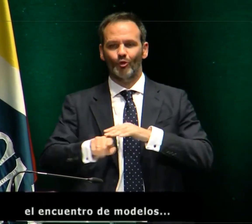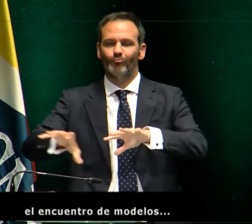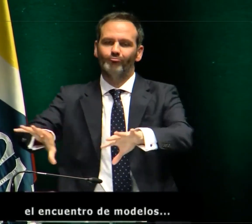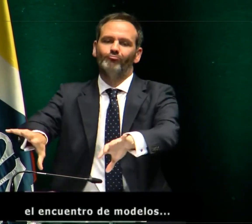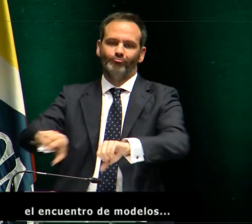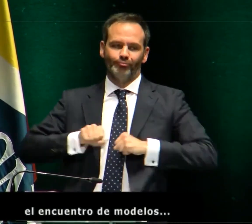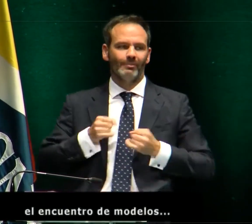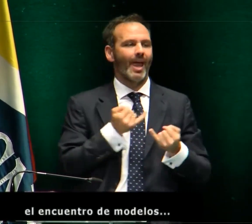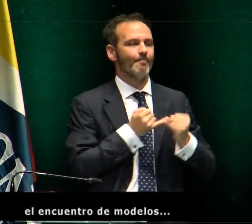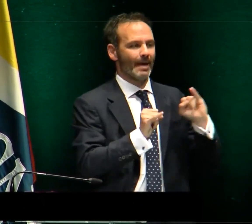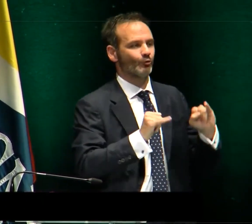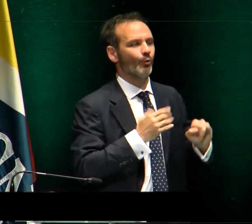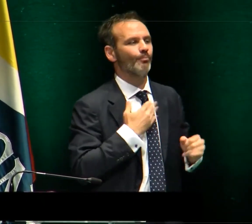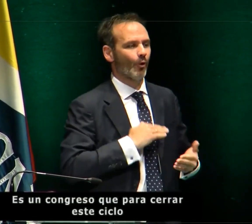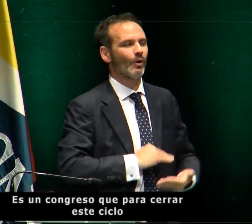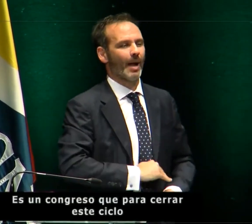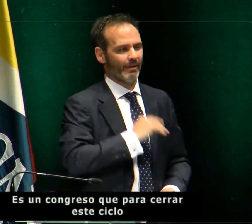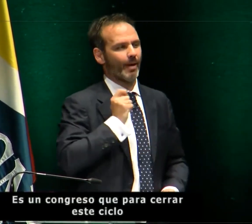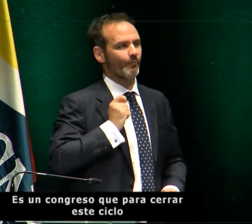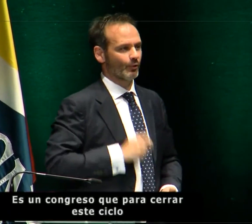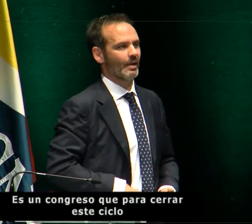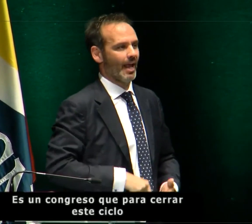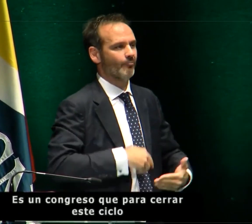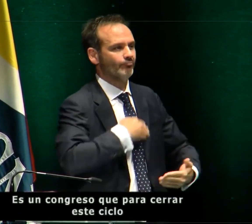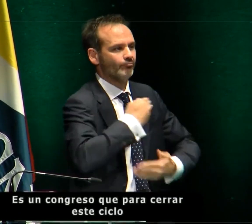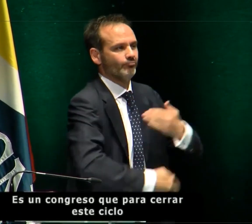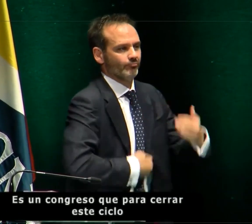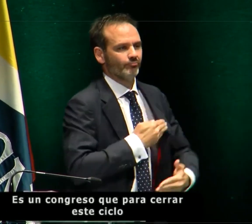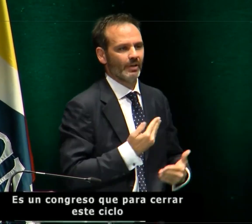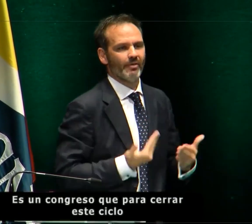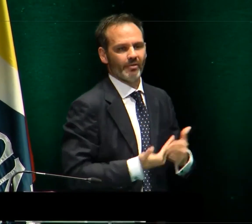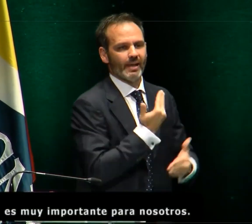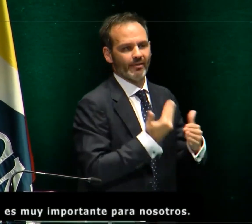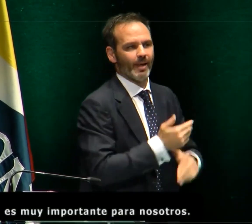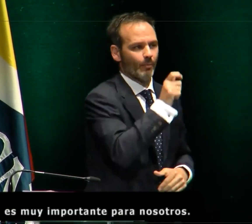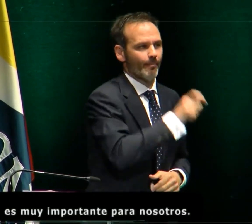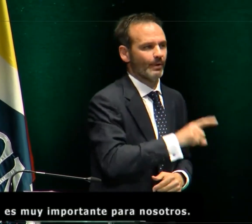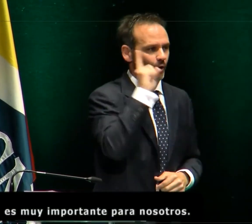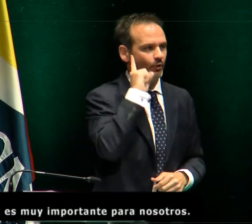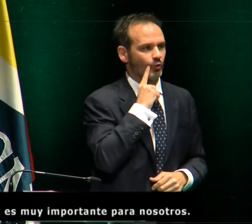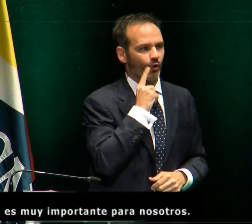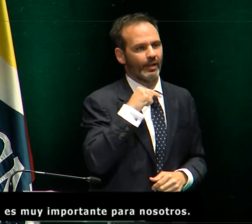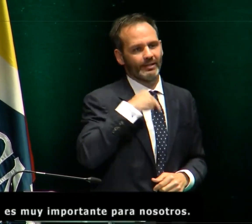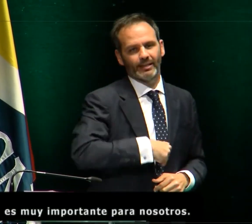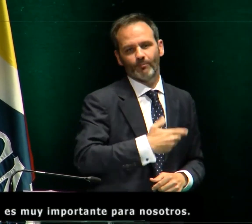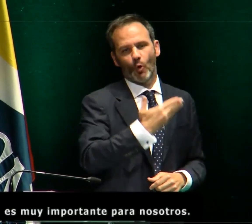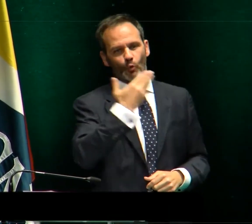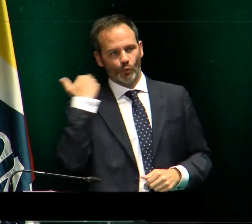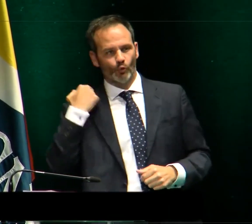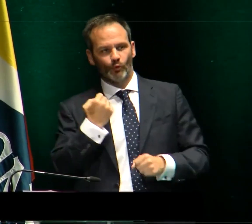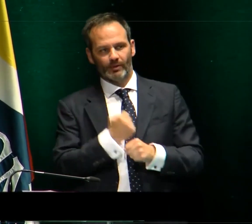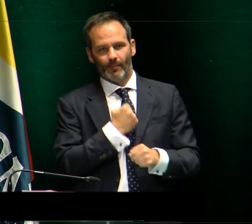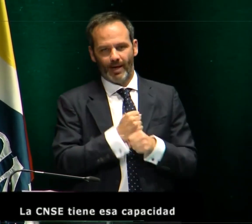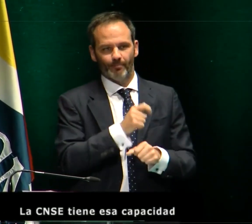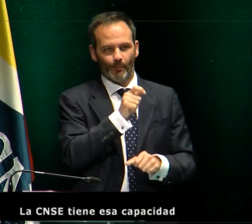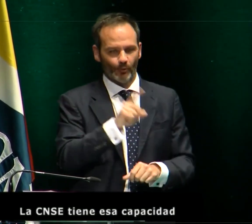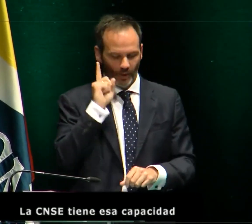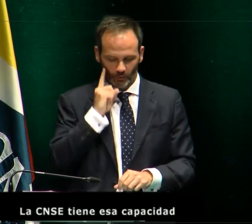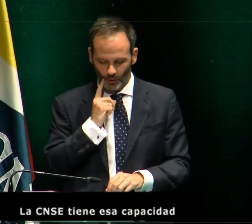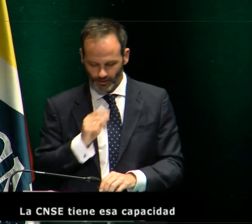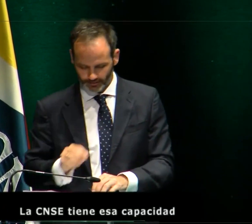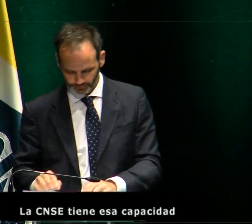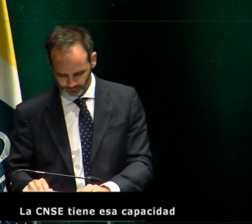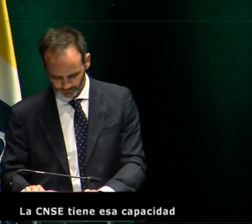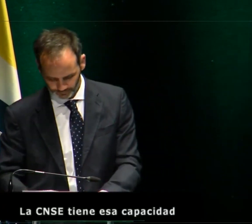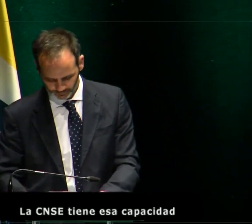nosotros. La CNSE tiene esa capacidad y nos gustaría seguir trabajando y continuar con este movimiento que tenemos, que